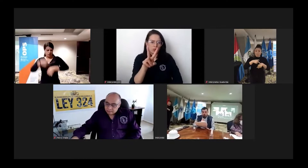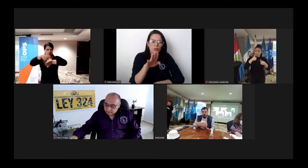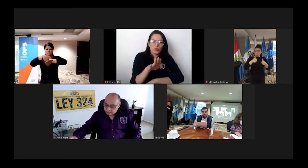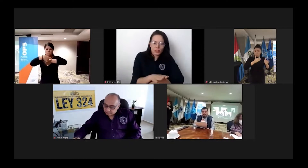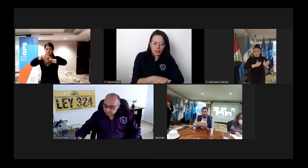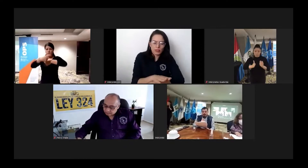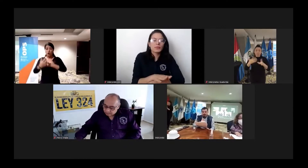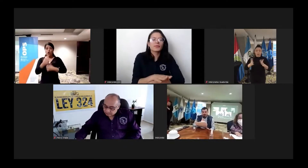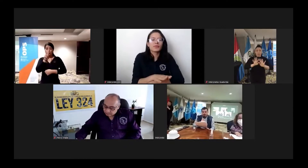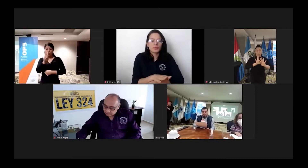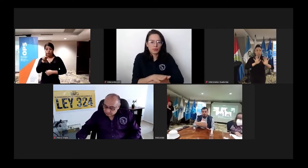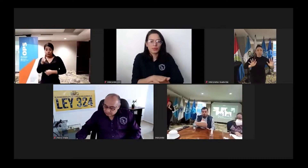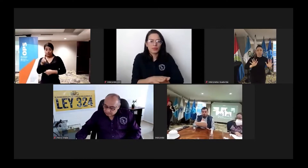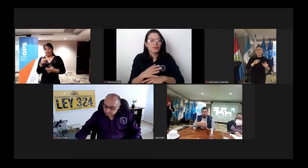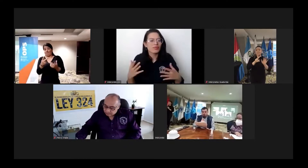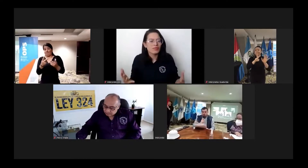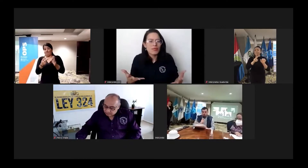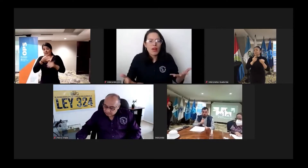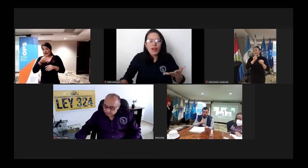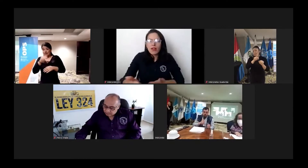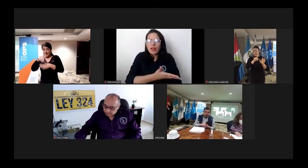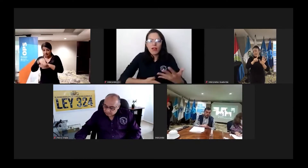panel 70 minutos.